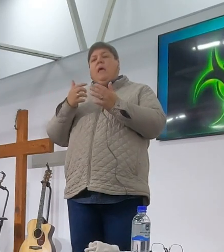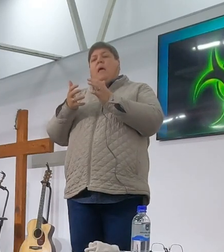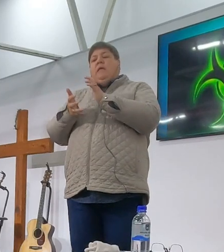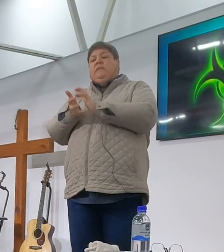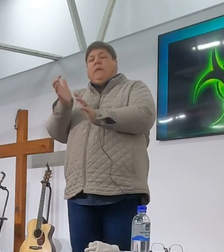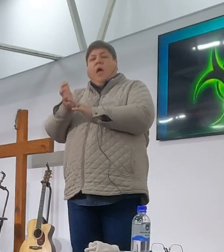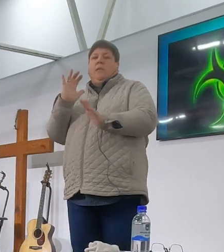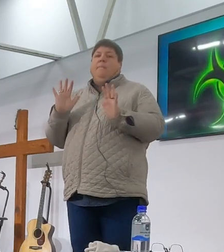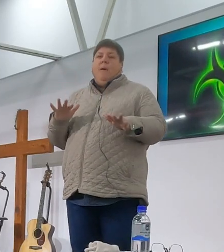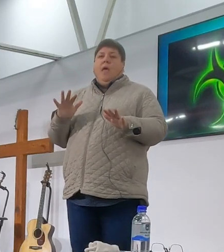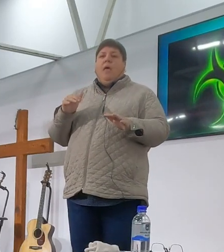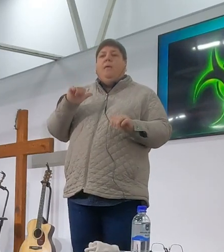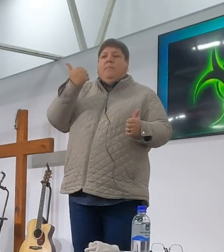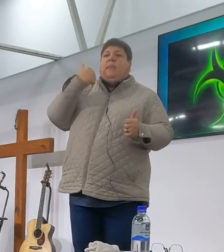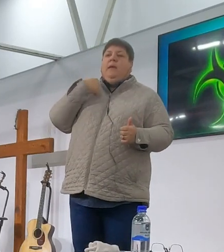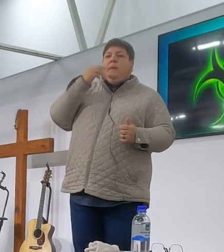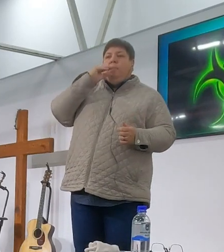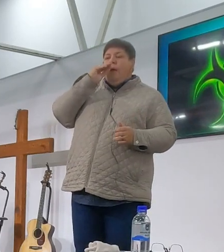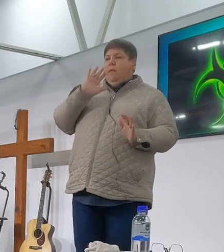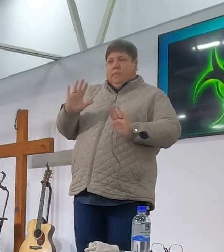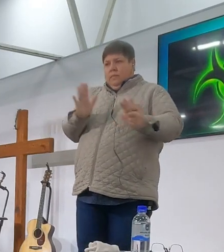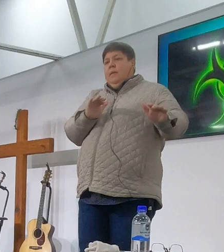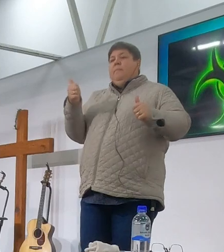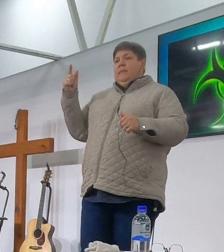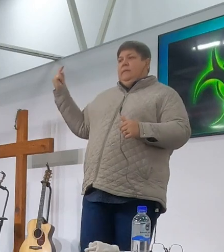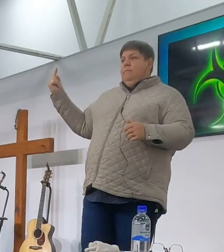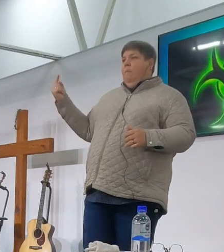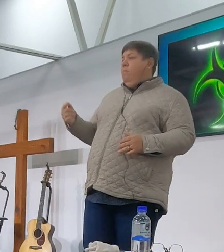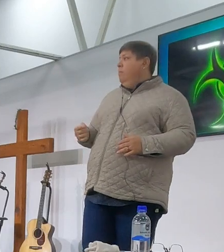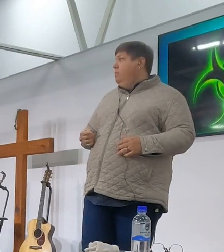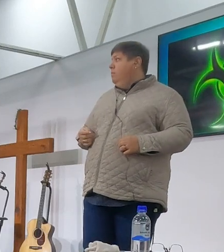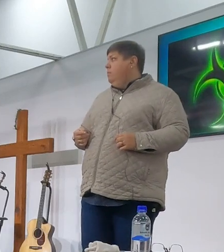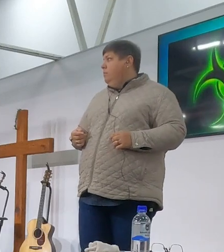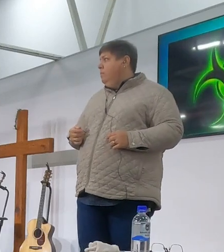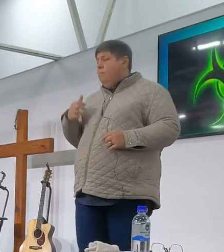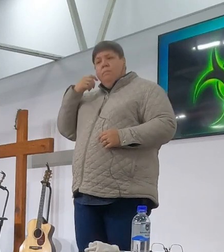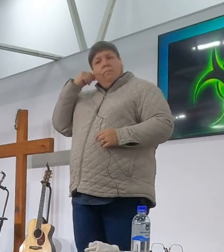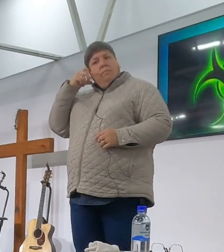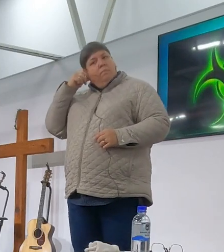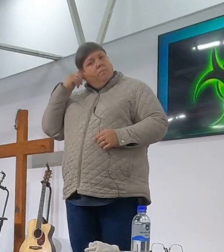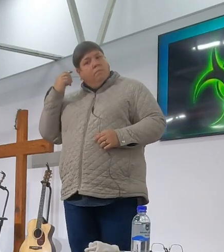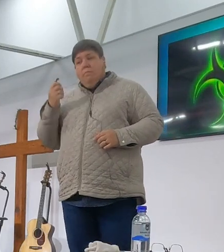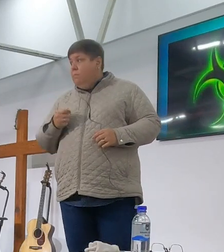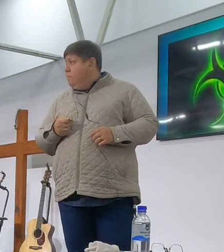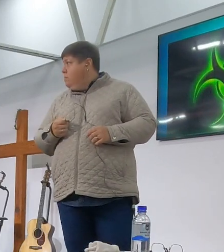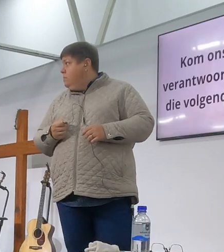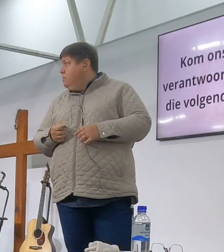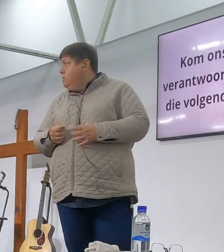enigiets anders. Liesel, ek gaan niks verder sê nie, anders gaan ek jou story sê. So oor na jou. My tyd vat.